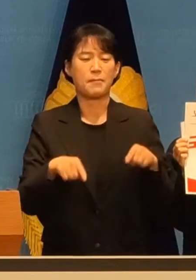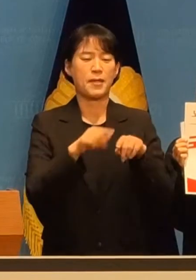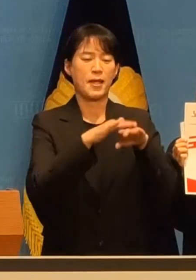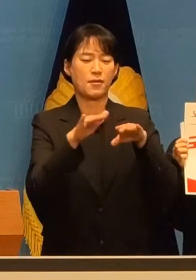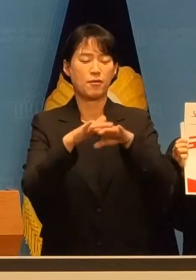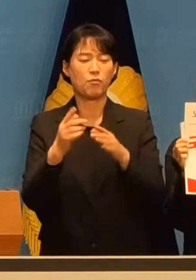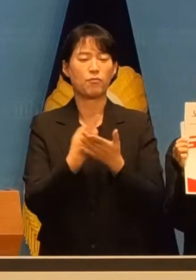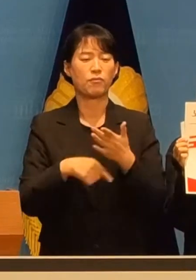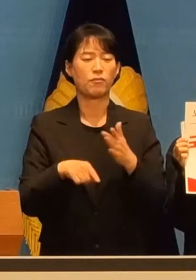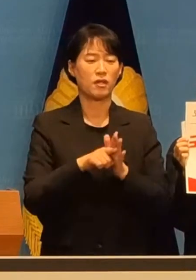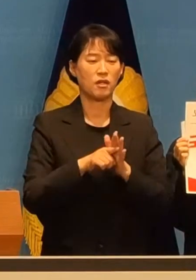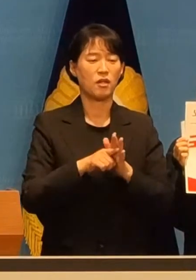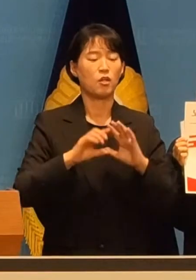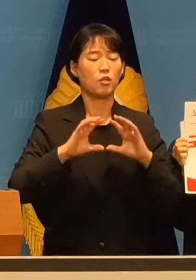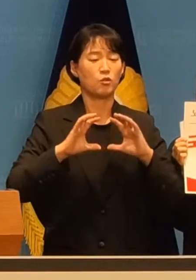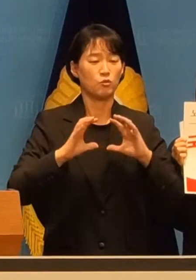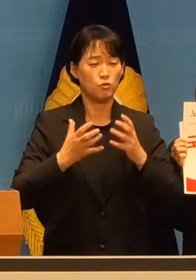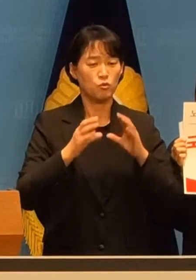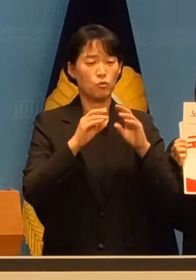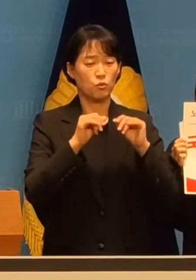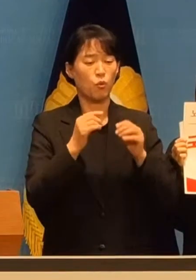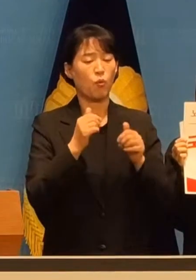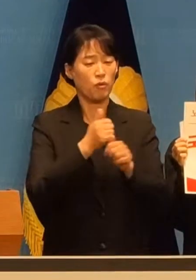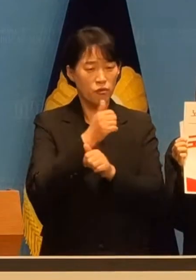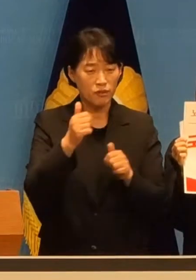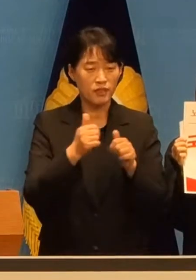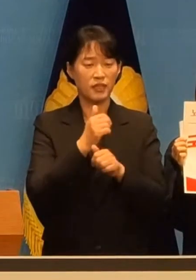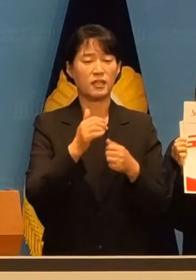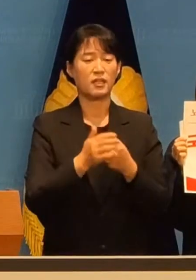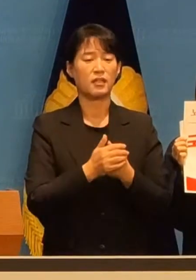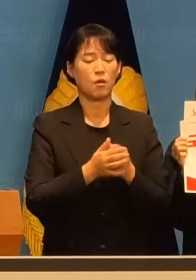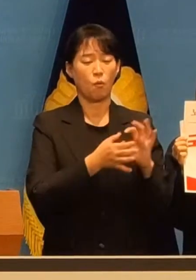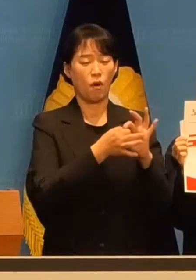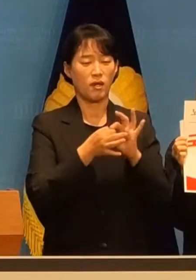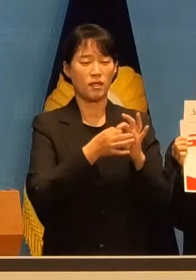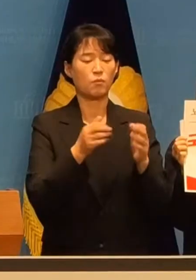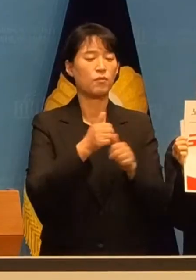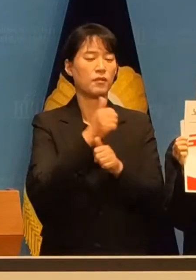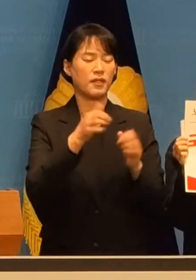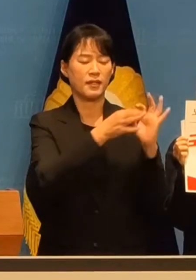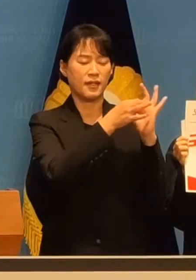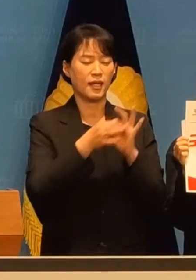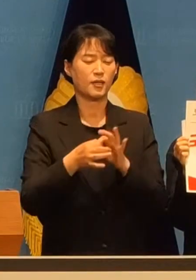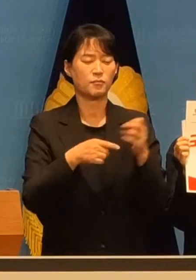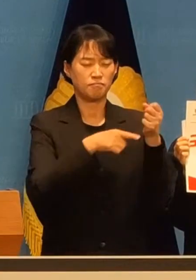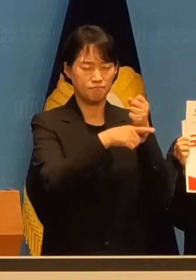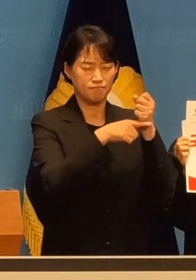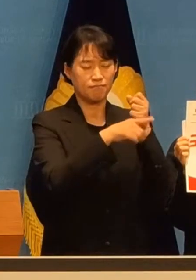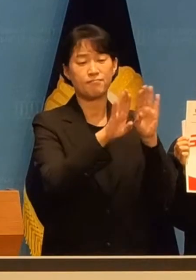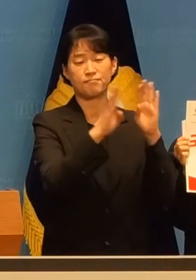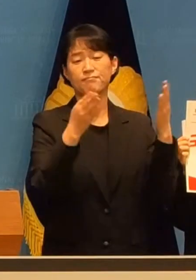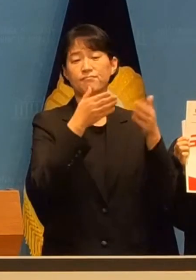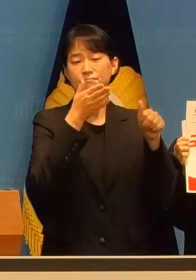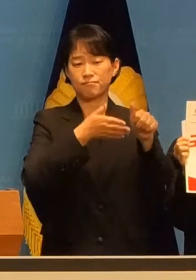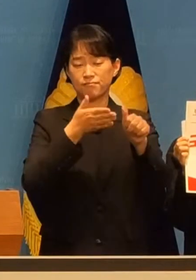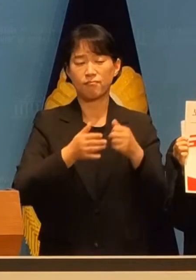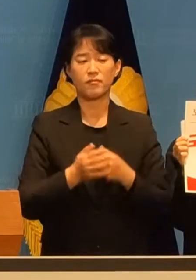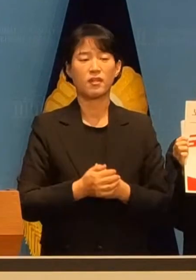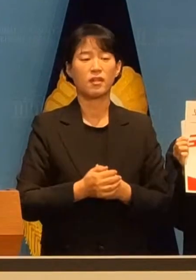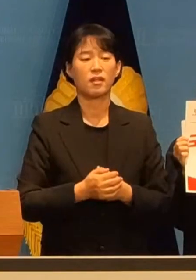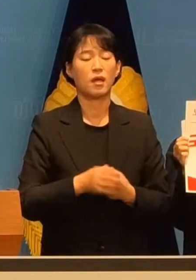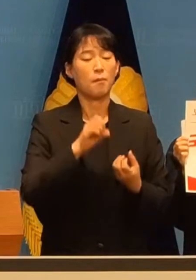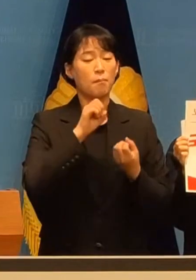위한 국토위, 정무위 등 유관상임위원회의 연속적인 청문회 개최를 요구합니다.